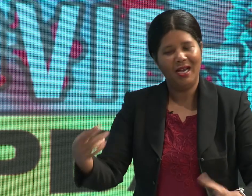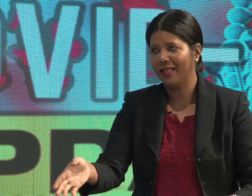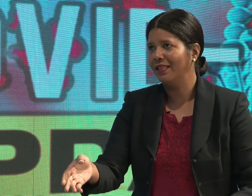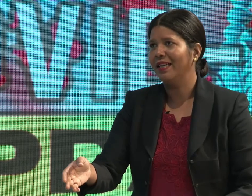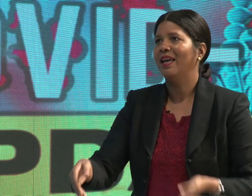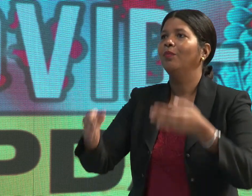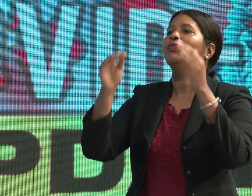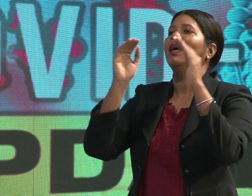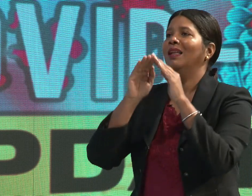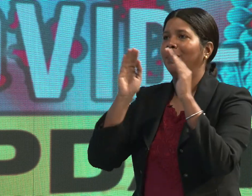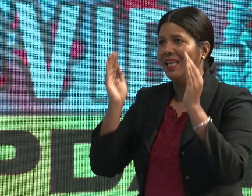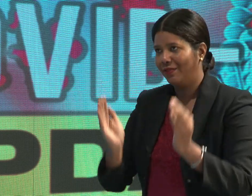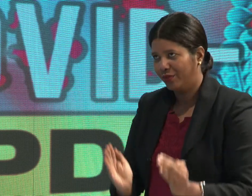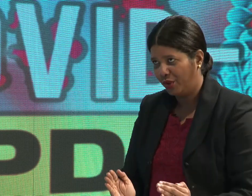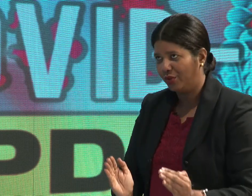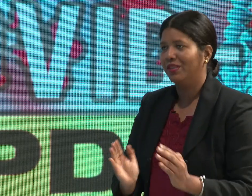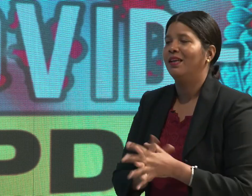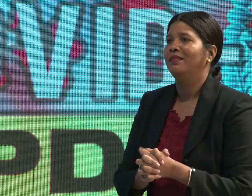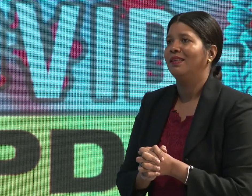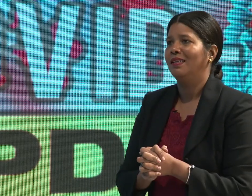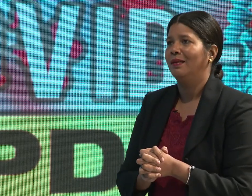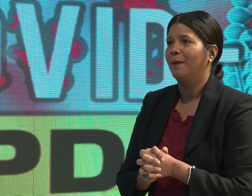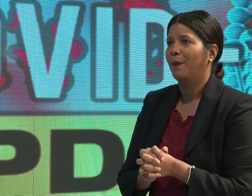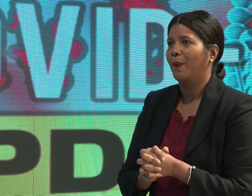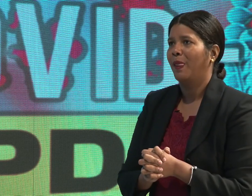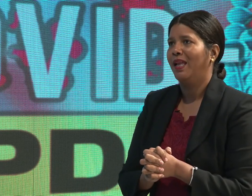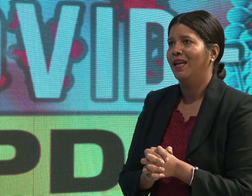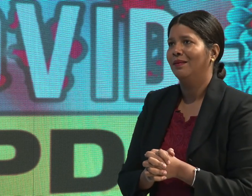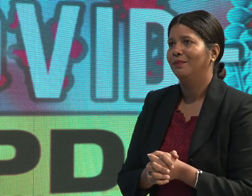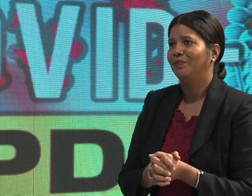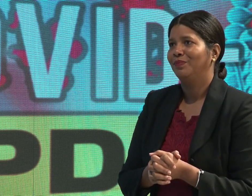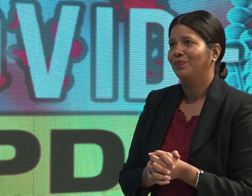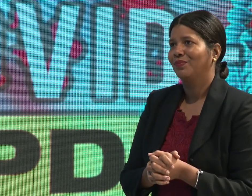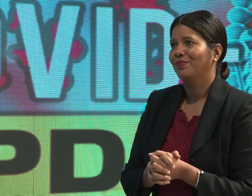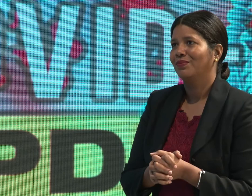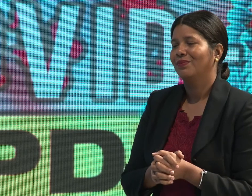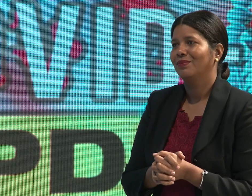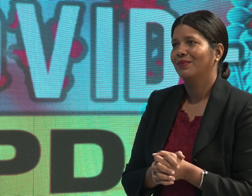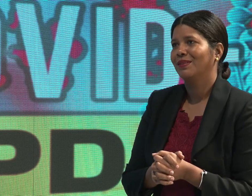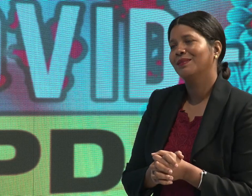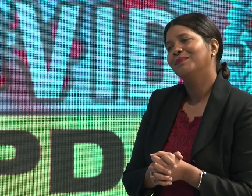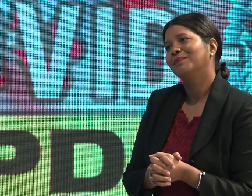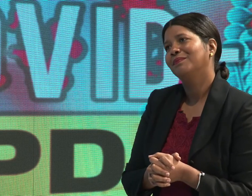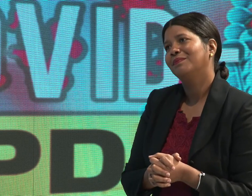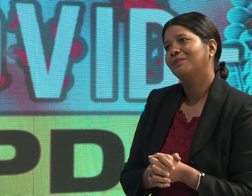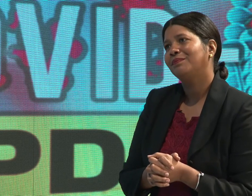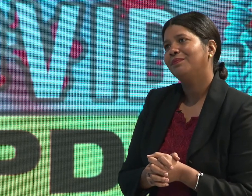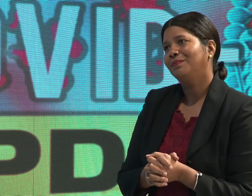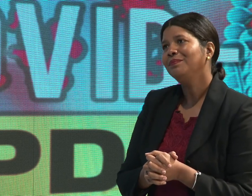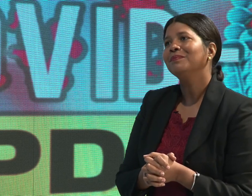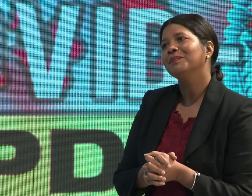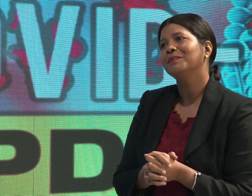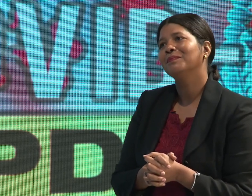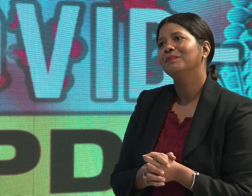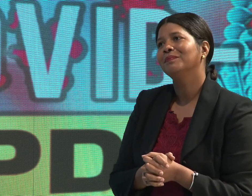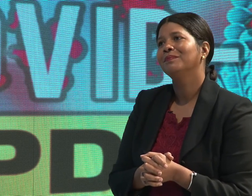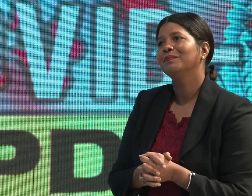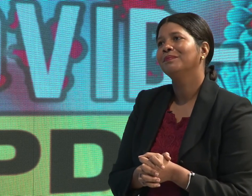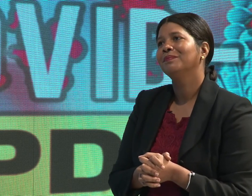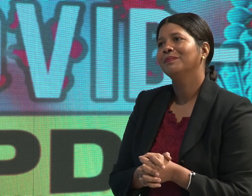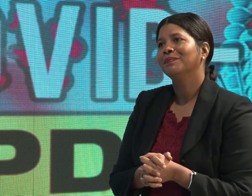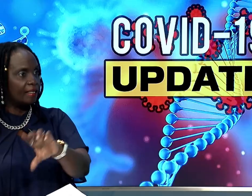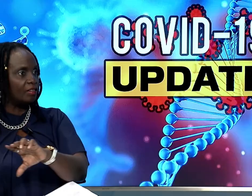of 8 kinderen hebt, het blijft 1000 SRD. Oh, oké, want ik zag dus, wij hebben het ook zo gebracht,